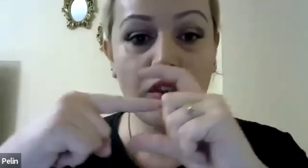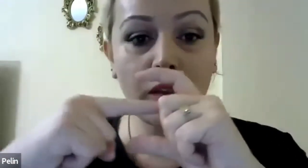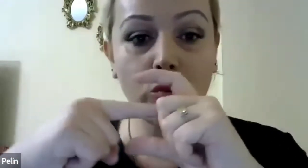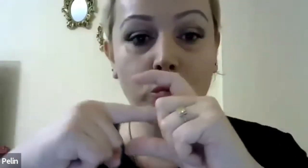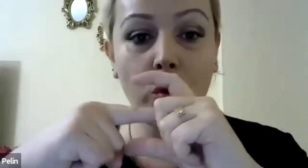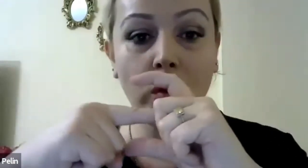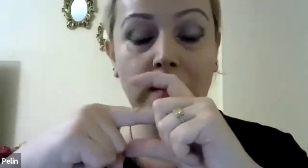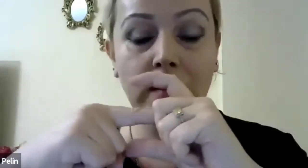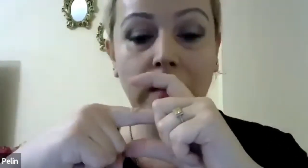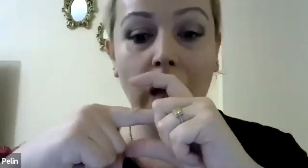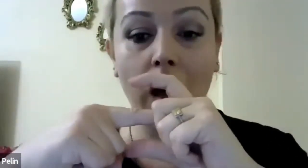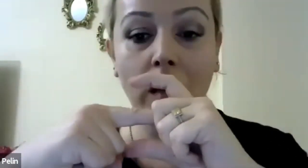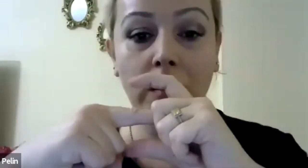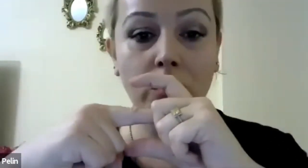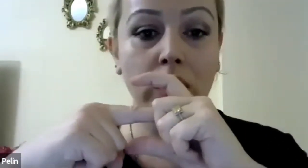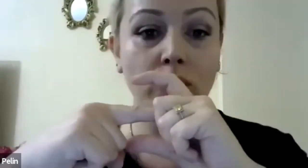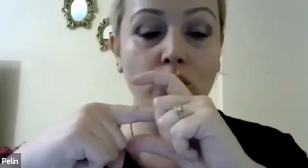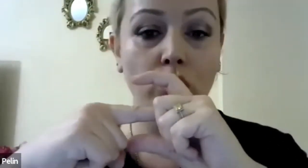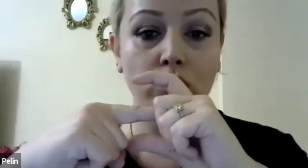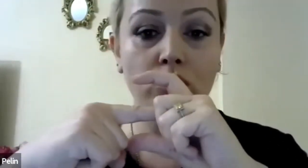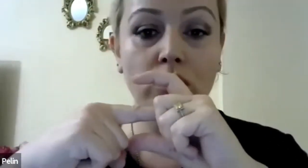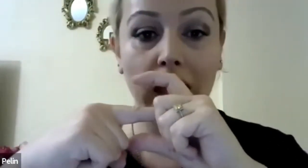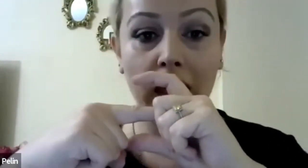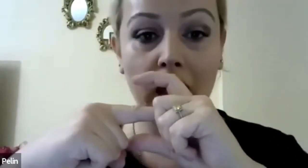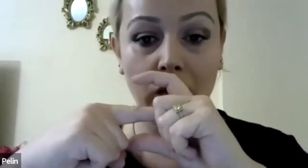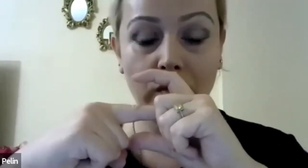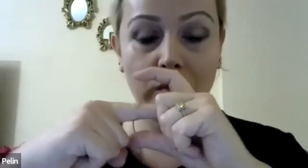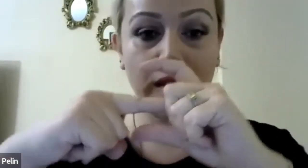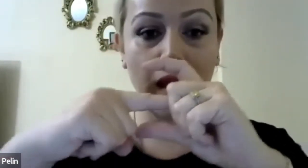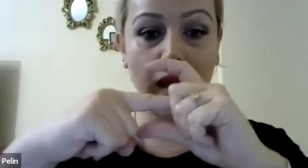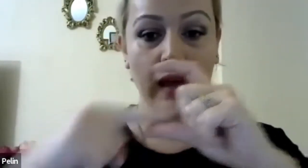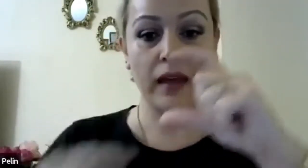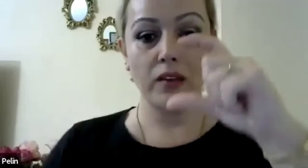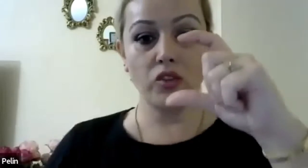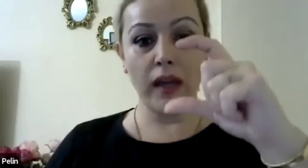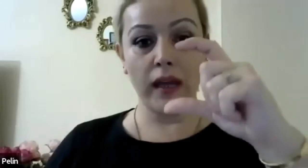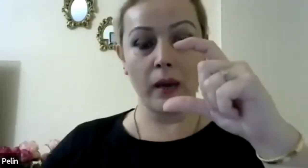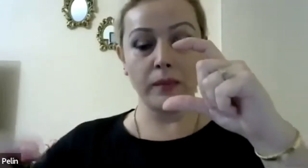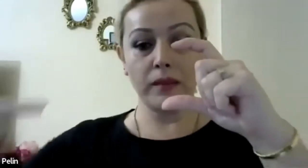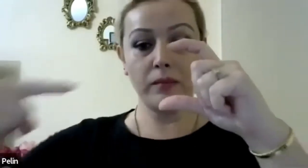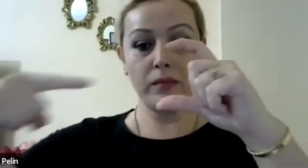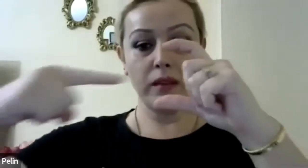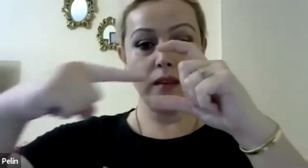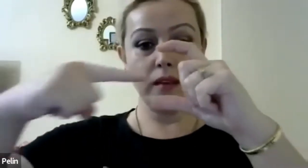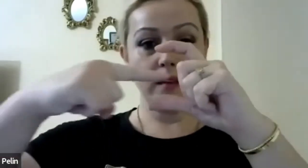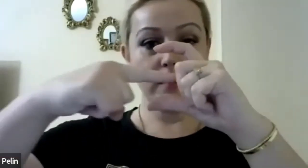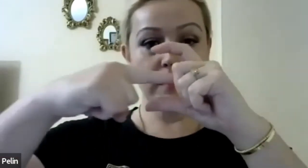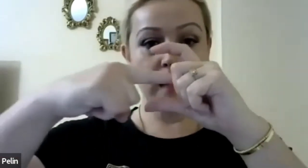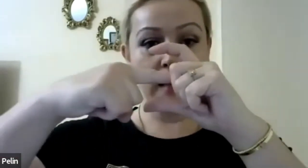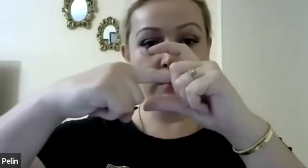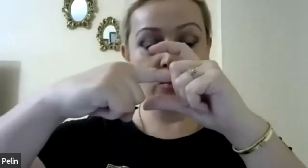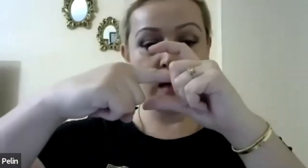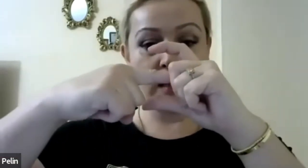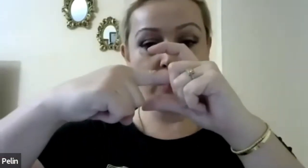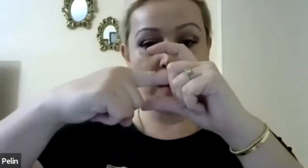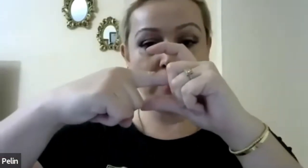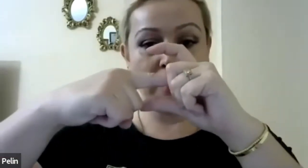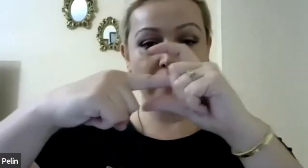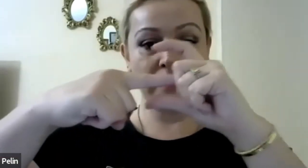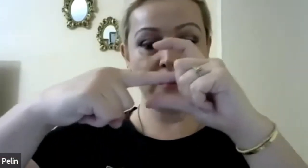Anadolu bölgesinde Ankara'da kullanmış olduğumuz E harfimiz E. C yaptım. Salim'in işaret parmağını